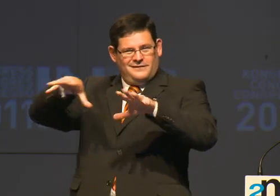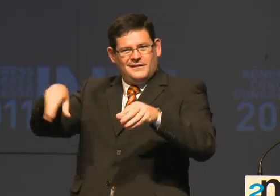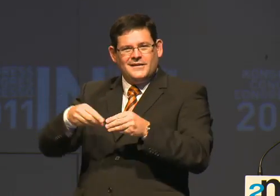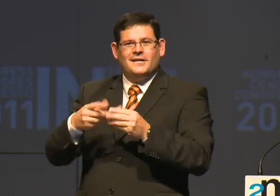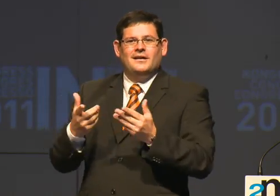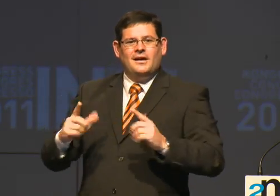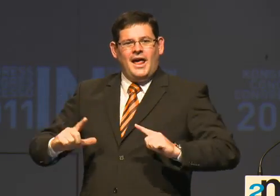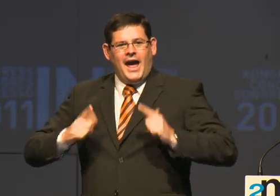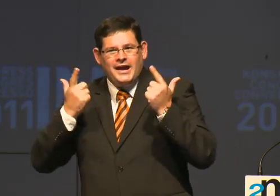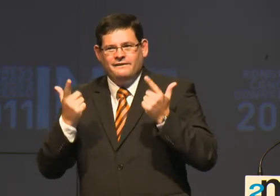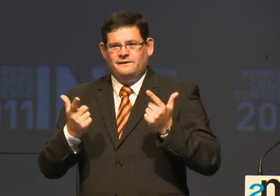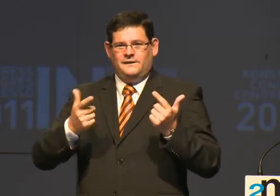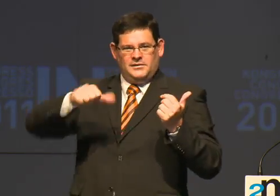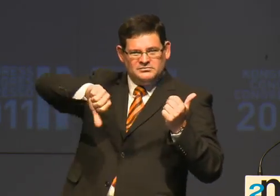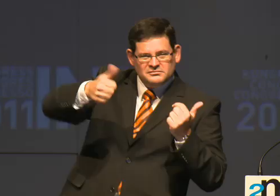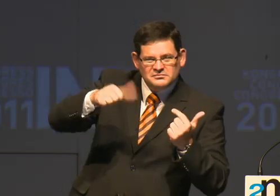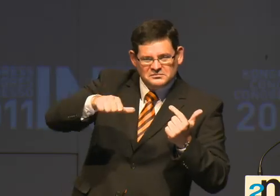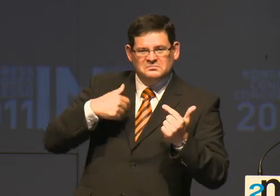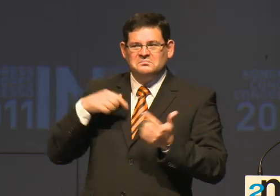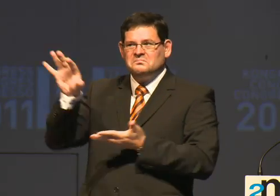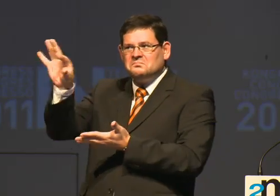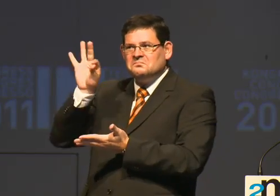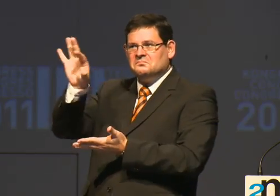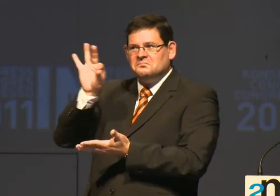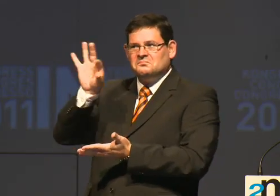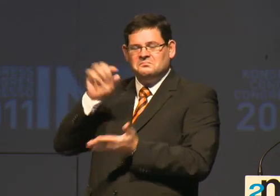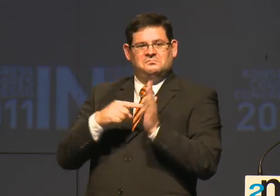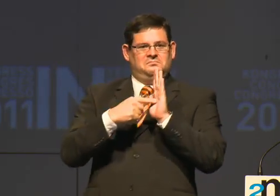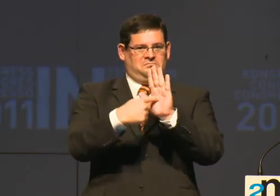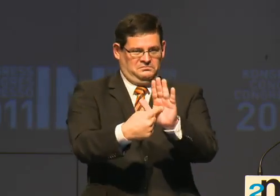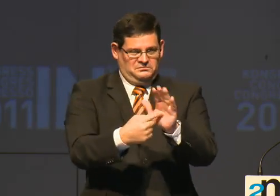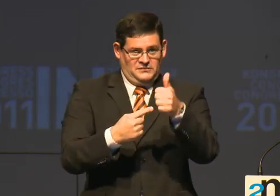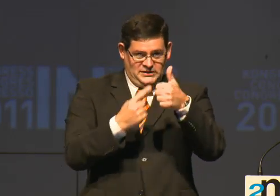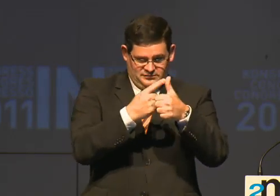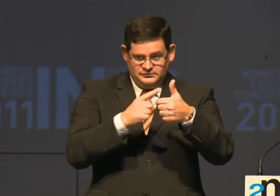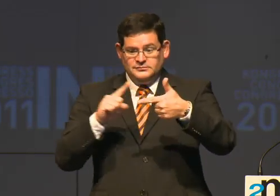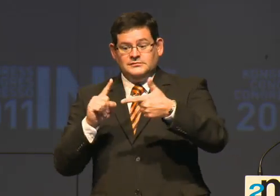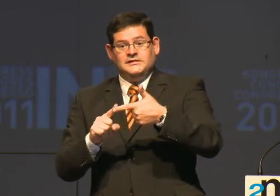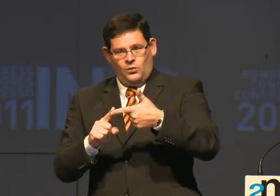tout d'abord, je vais vous parler du pourquoi une convention de l'ONU.